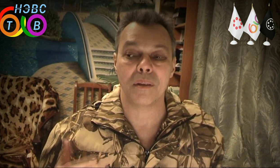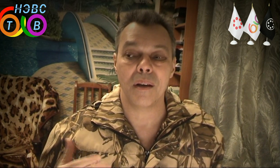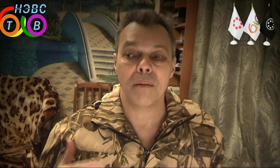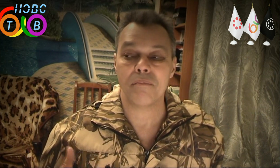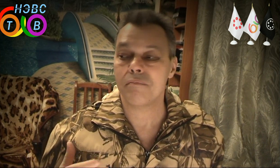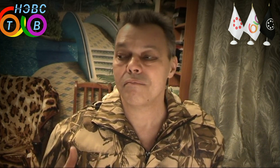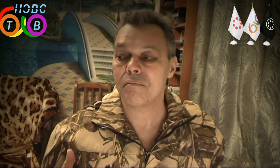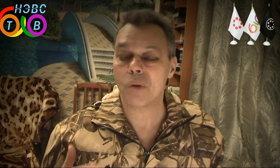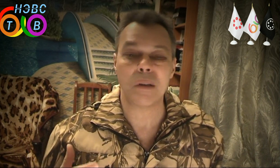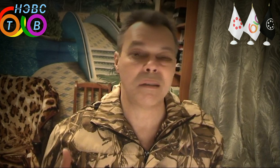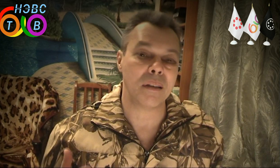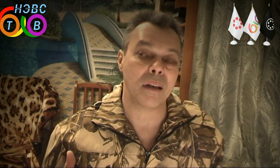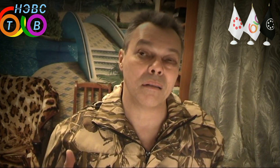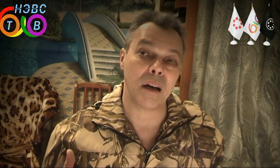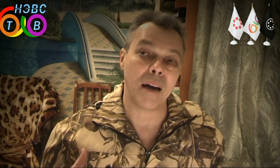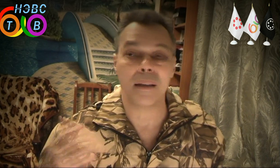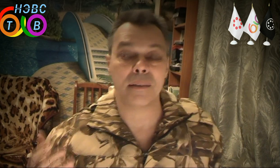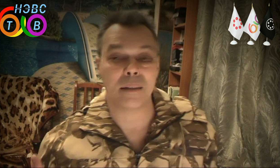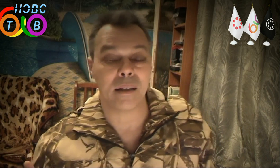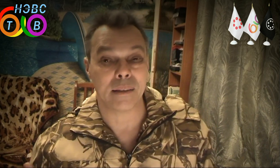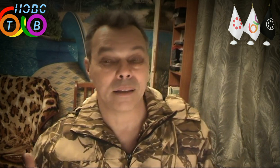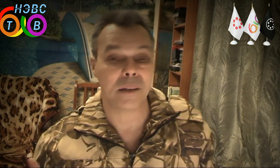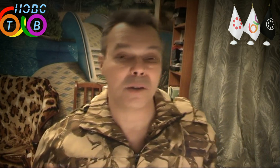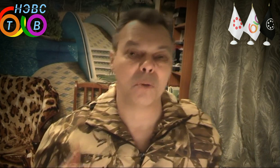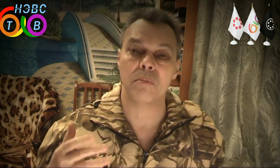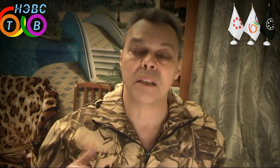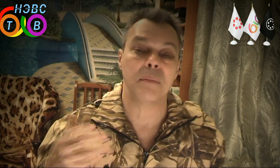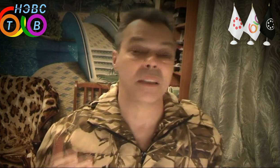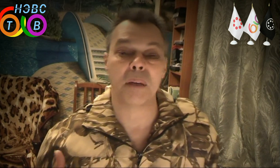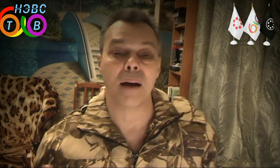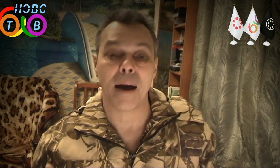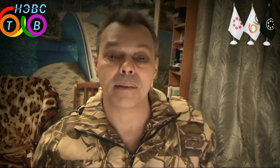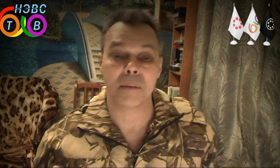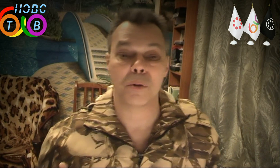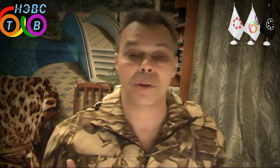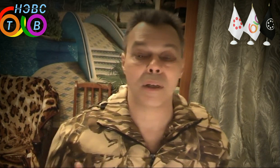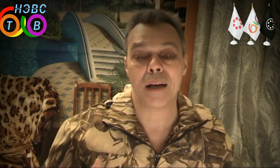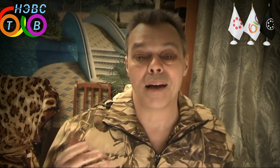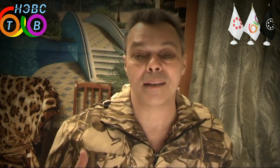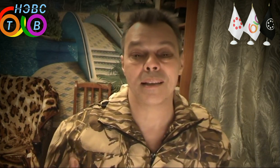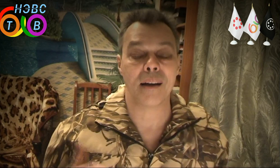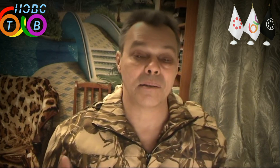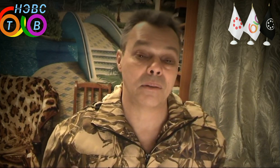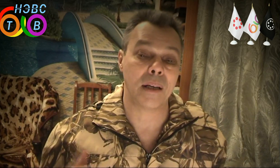и... Ну, где-то какая-то из них, так, из таких женщин, насмехается над мужчиной, какая-то злорадствует,